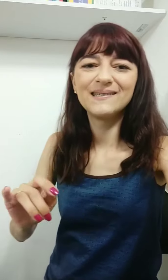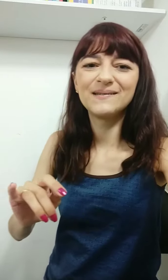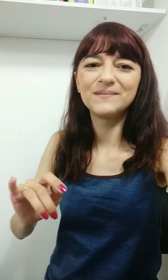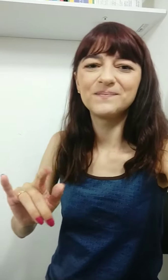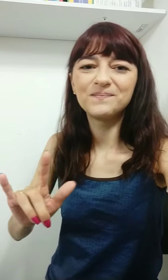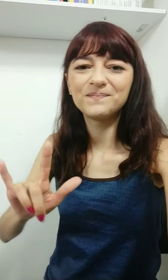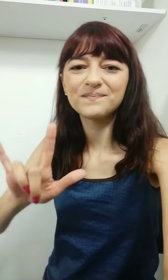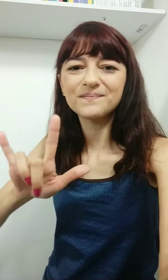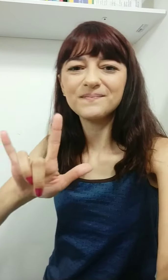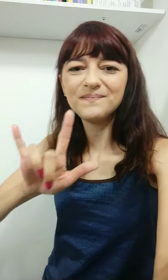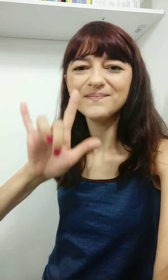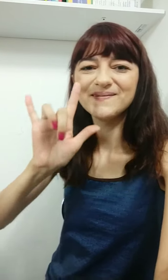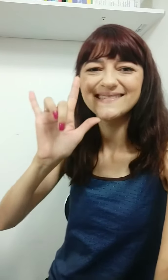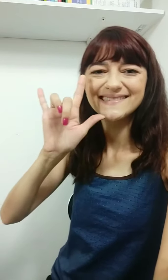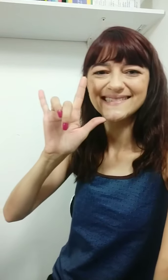Vamos tirar um print aí?